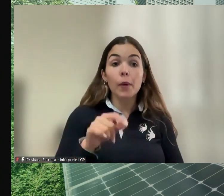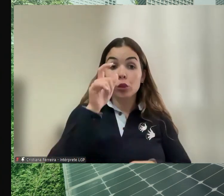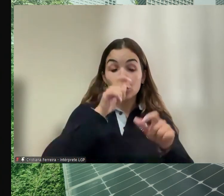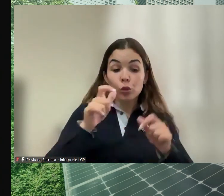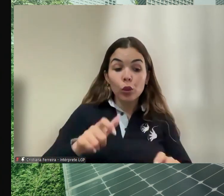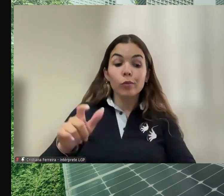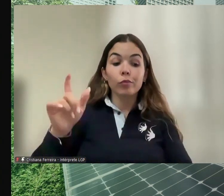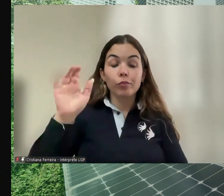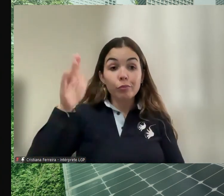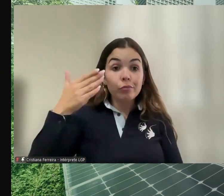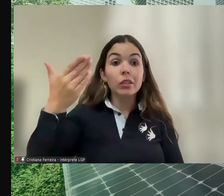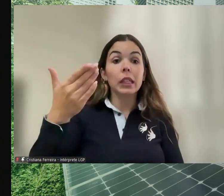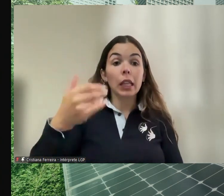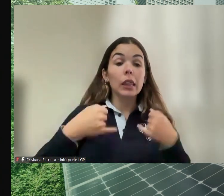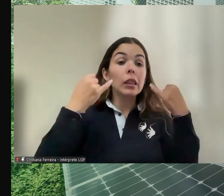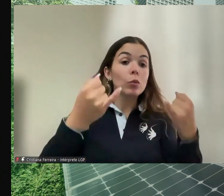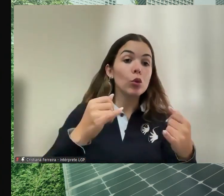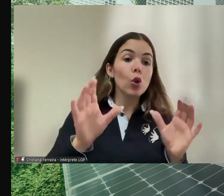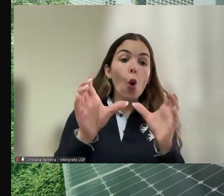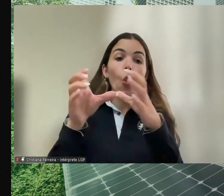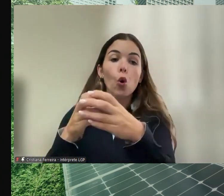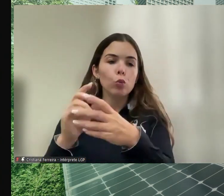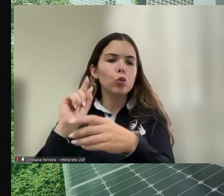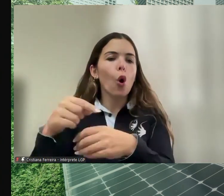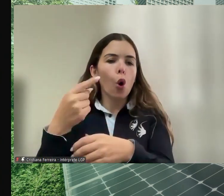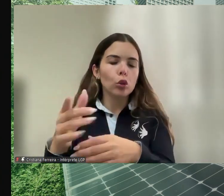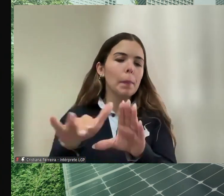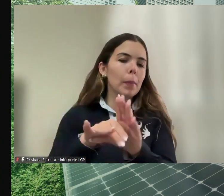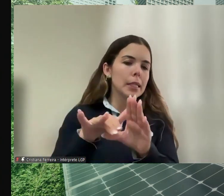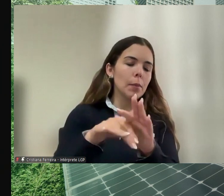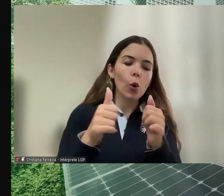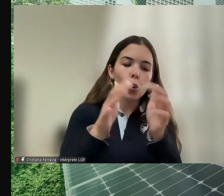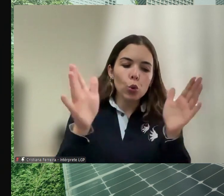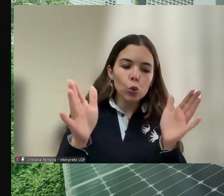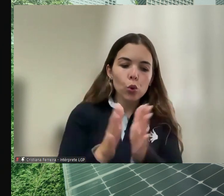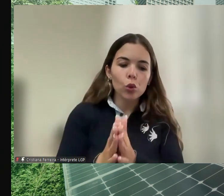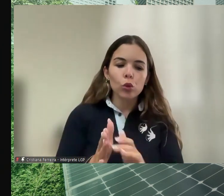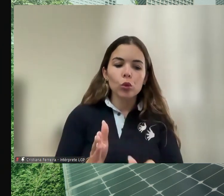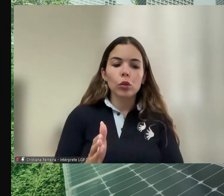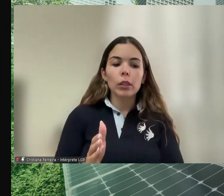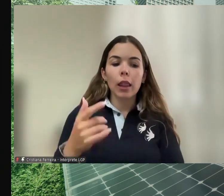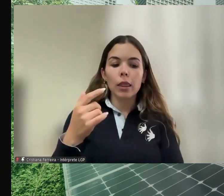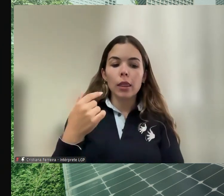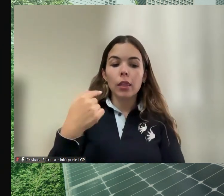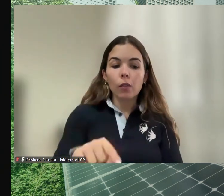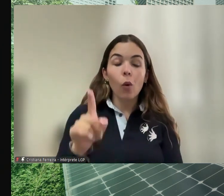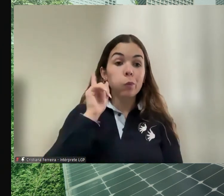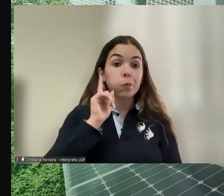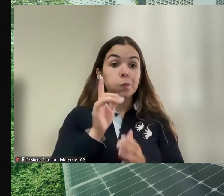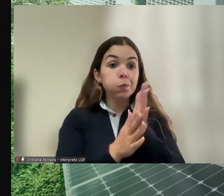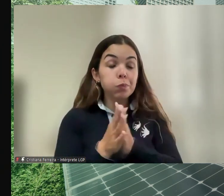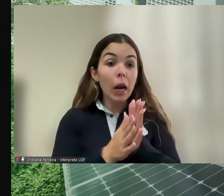foram identificados depois outros grupos, participaram todos, tiveram a oportunidade de comentar a